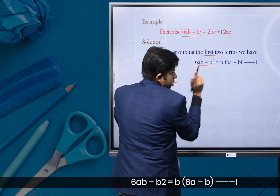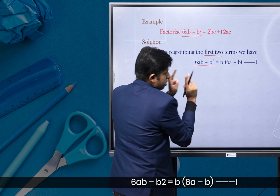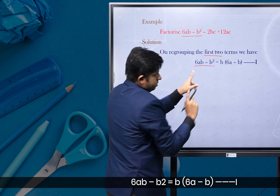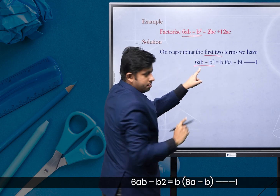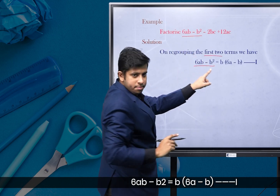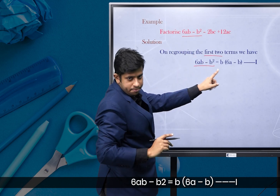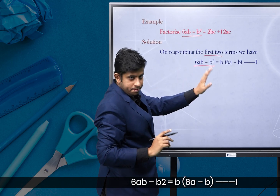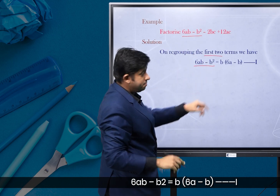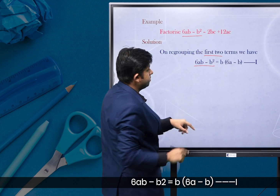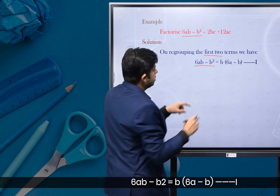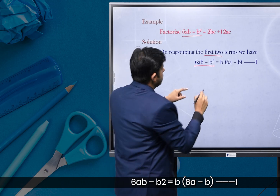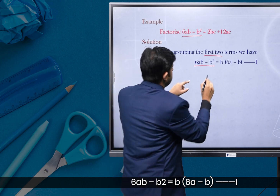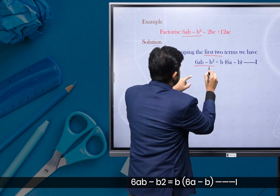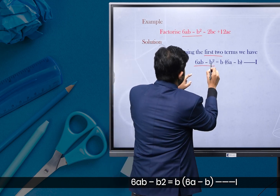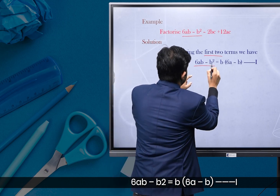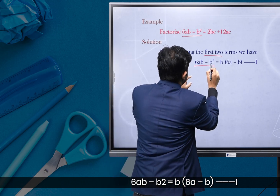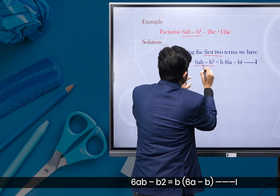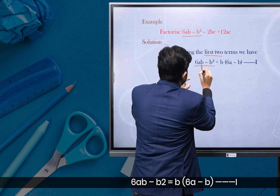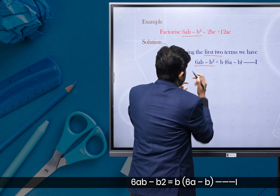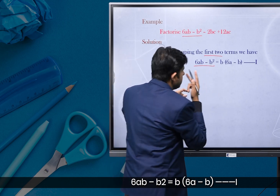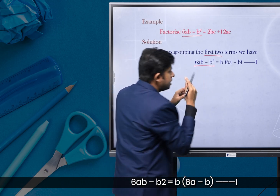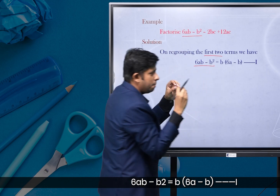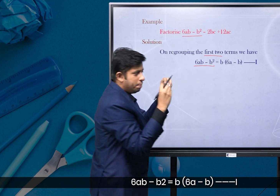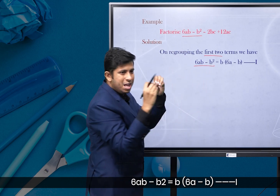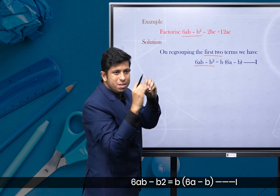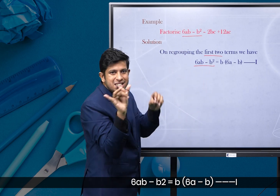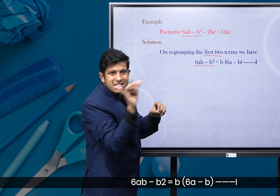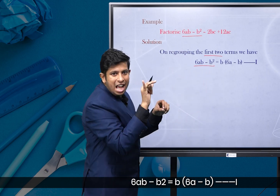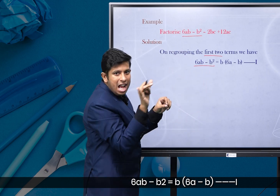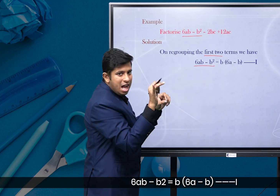बरोबर b कंसामध्ये 6a वजा b